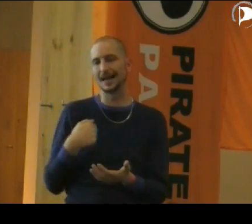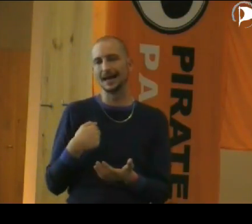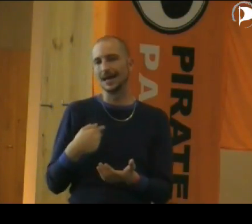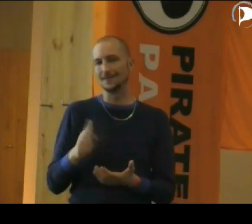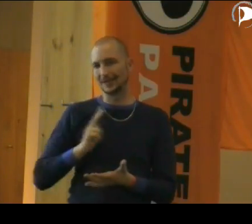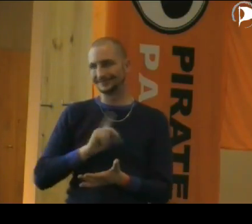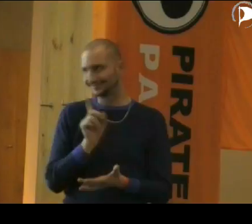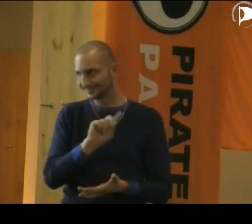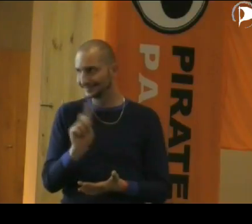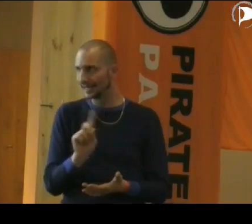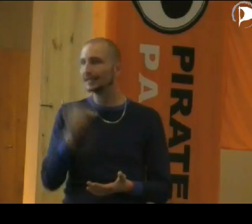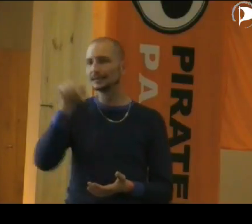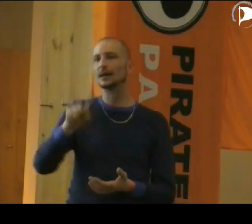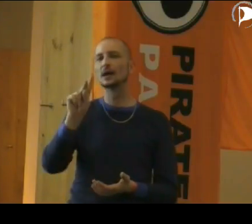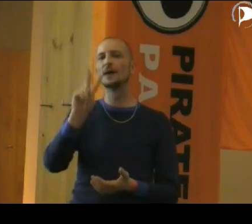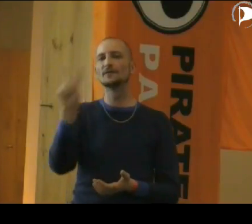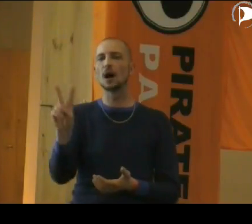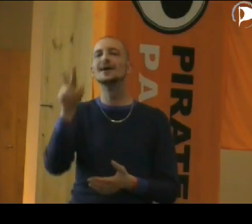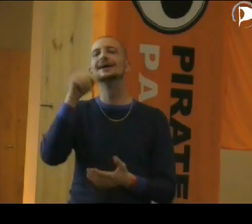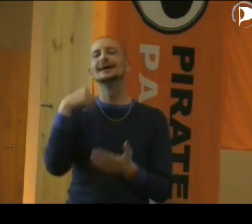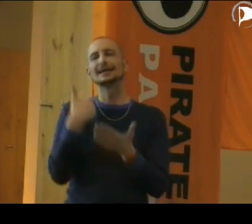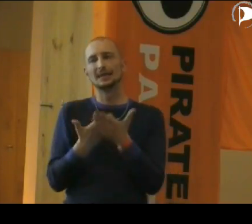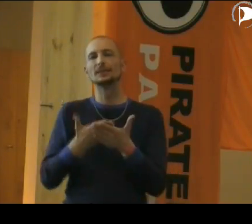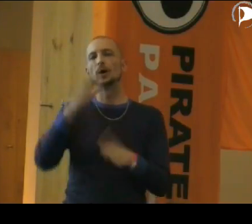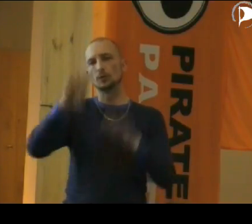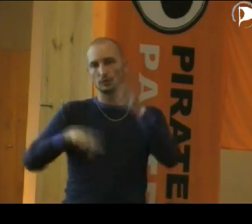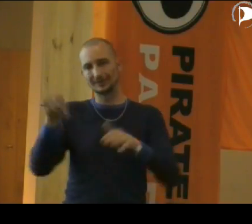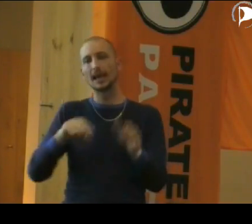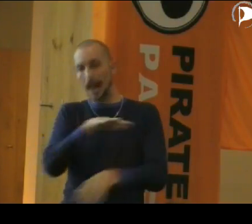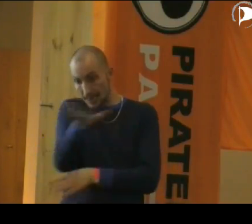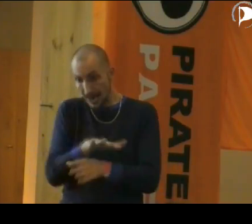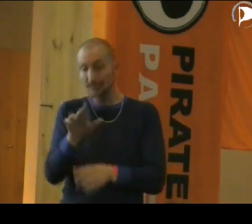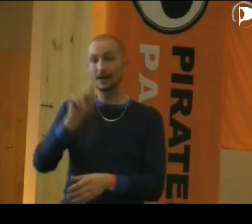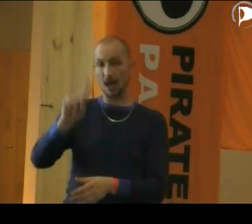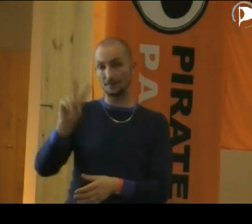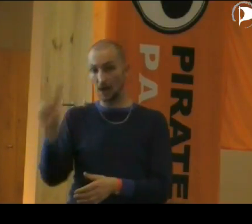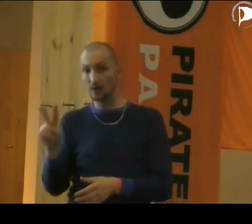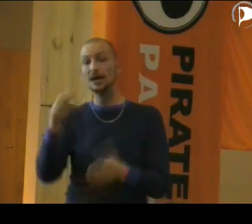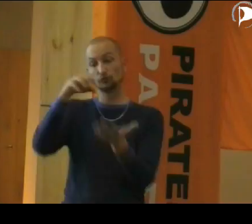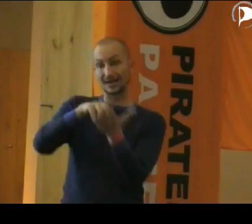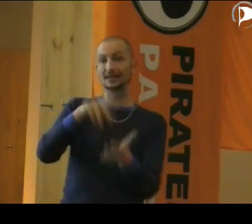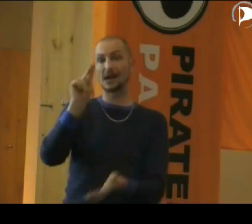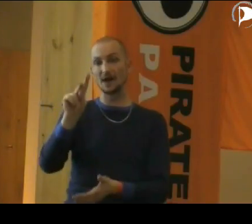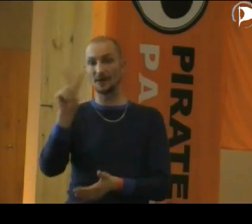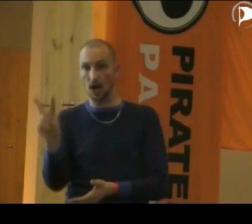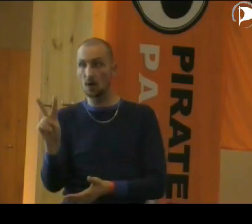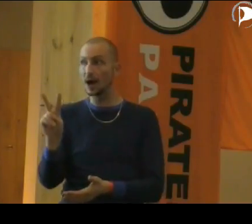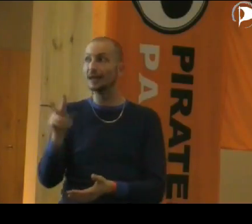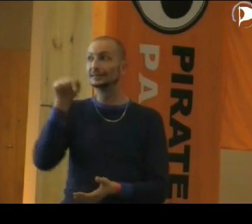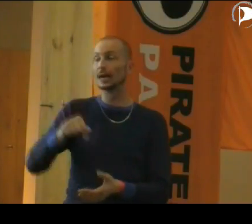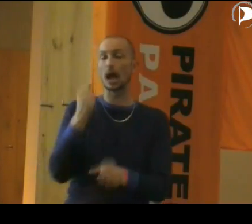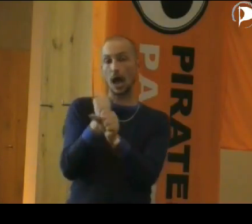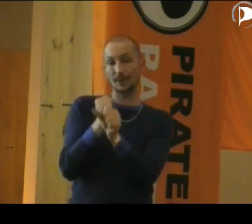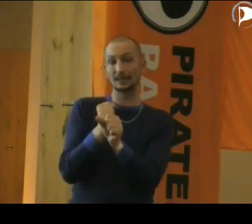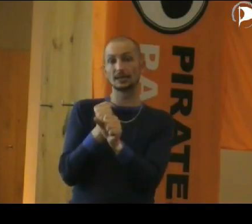kv sondern zufällig stellt das sollte sie gibt zwischen ländlichen teil voraus im städtischen kaufhaus da kann die arbeitsbelastung fach